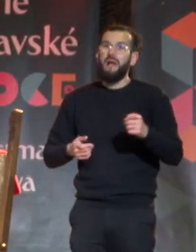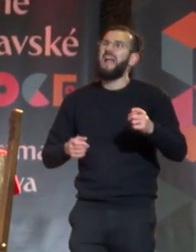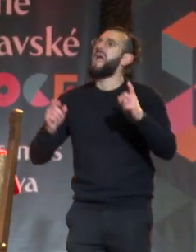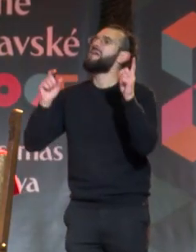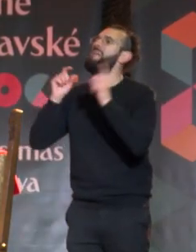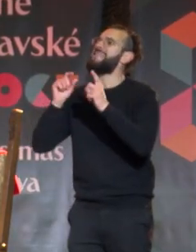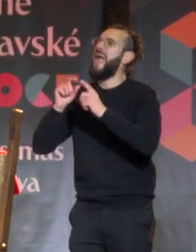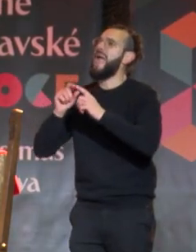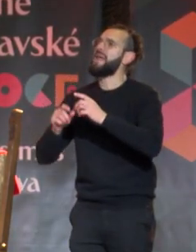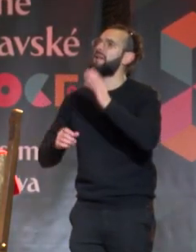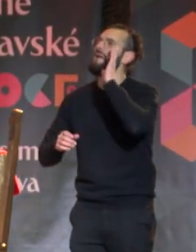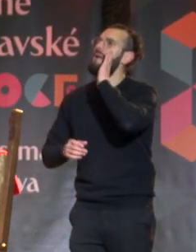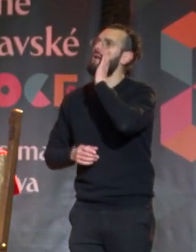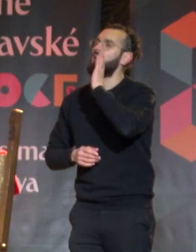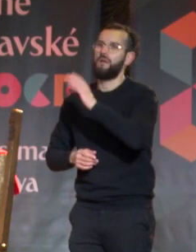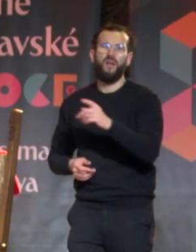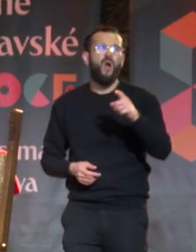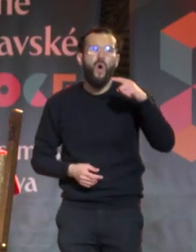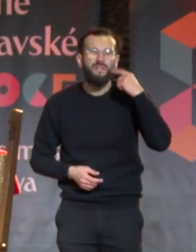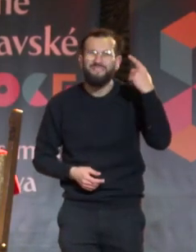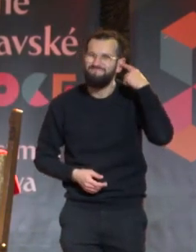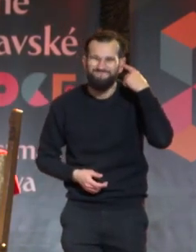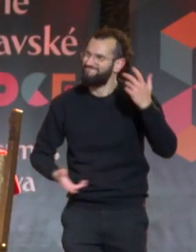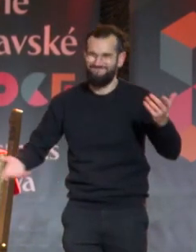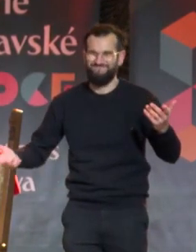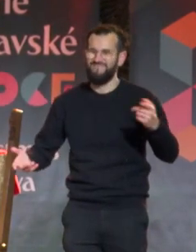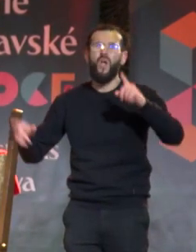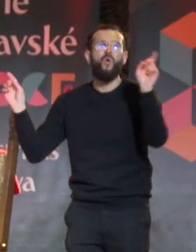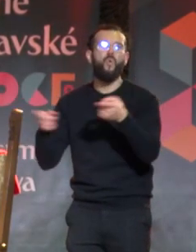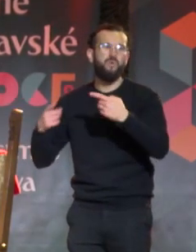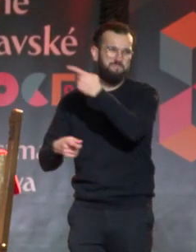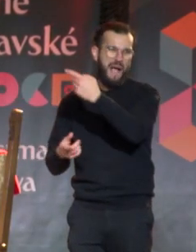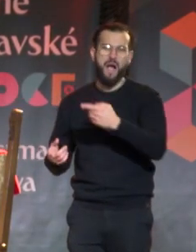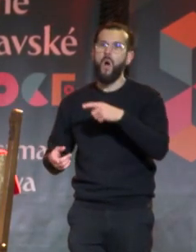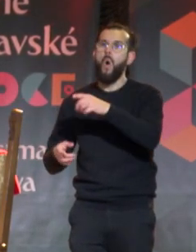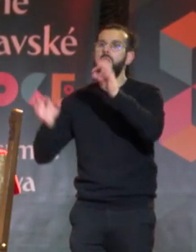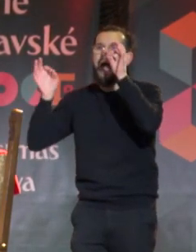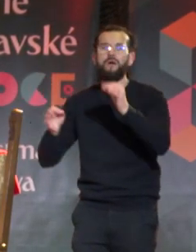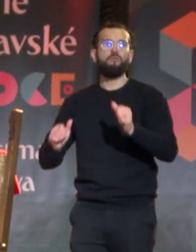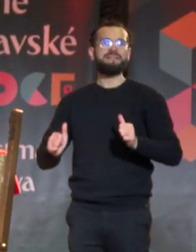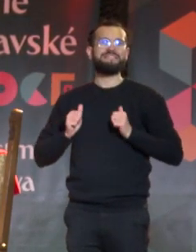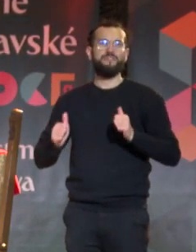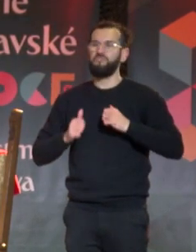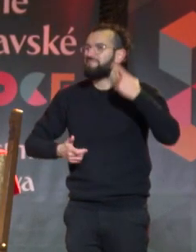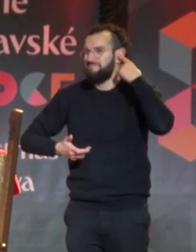pomôcť! Lenže tato nepočuje, hrá hore hudba. Tato má predsa hodinu telocviku.